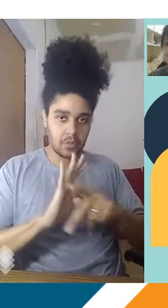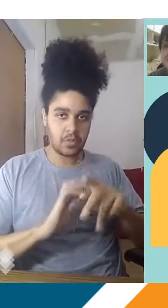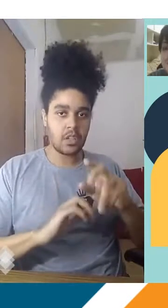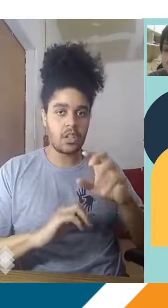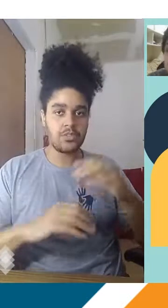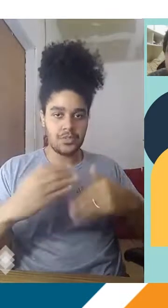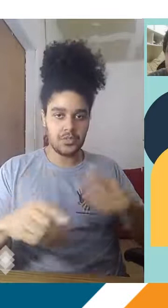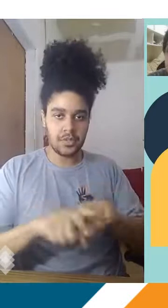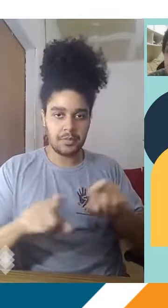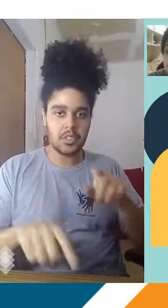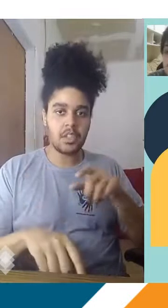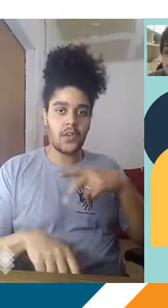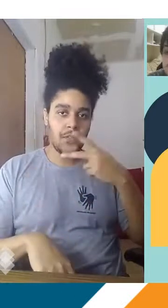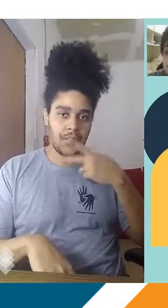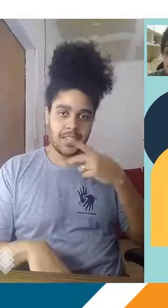também,